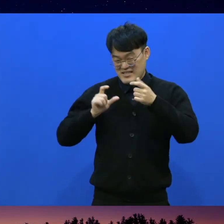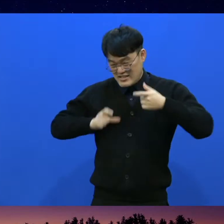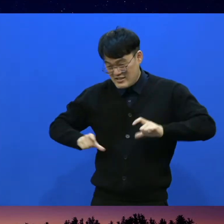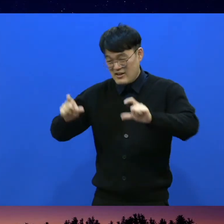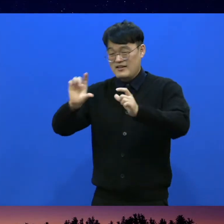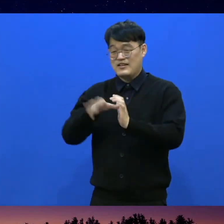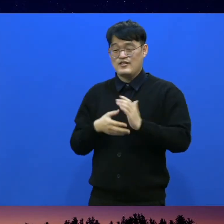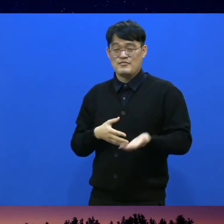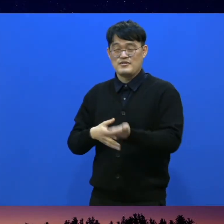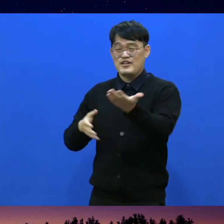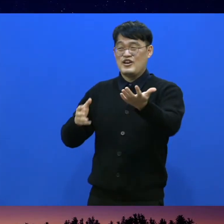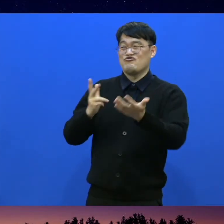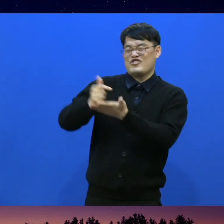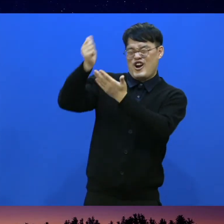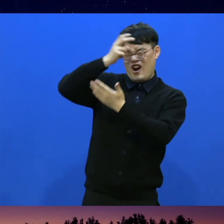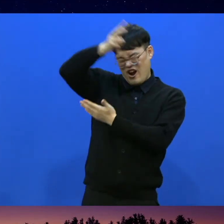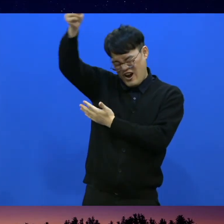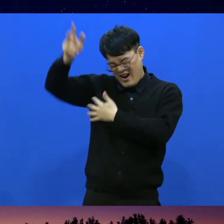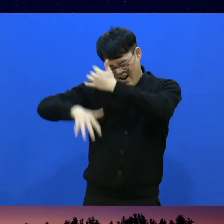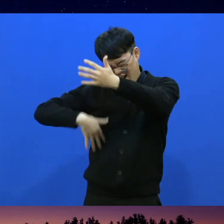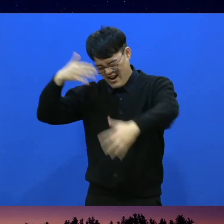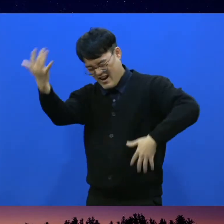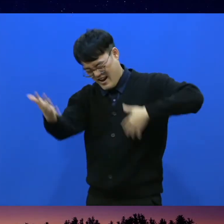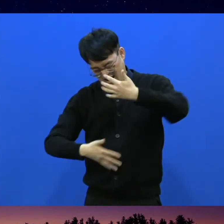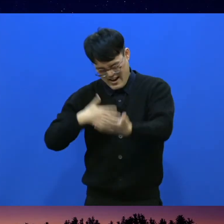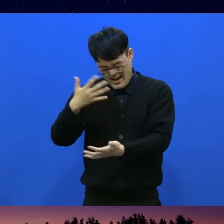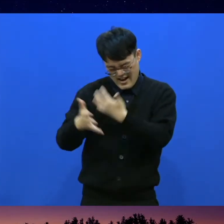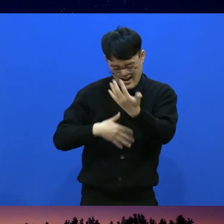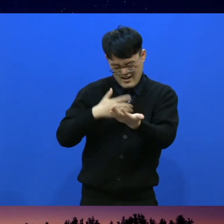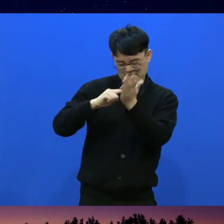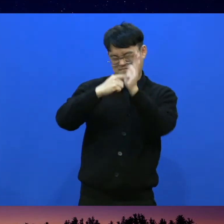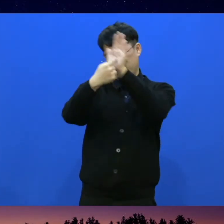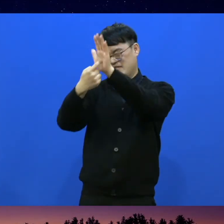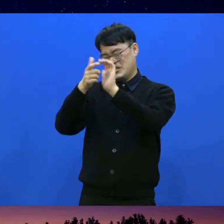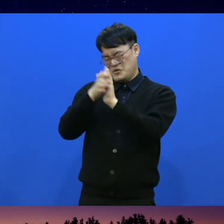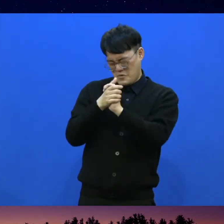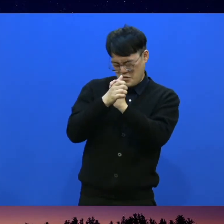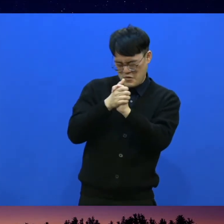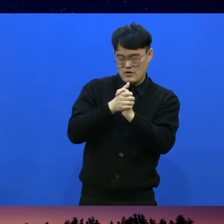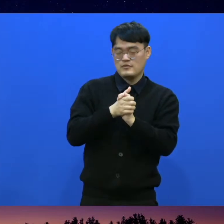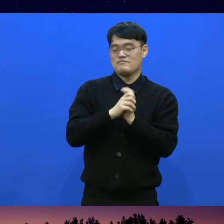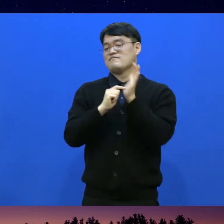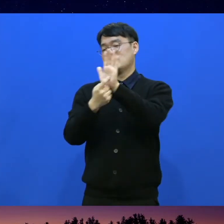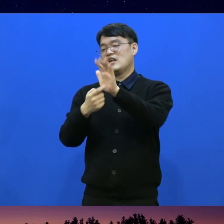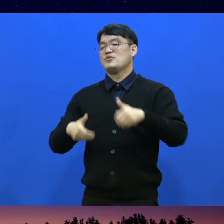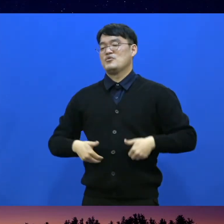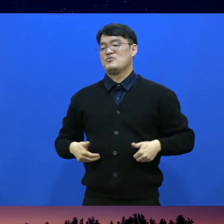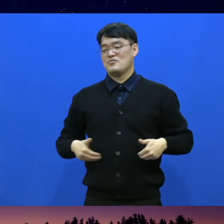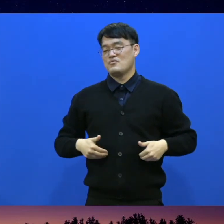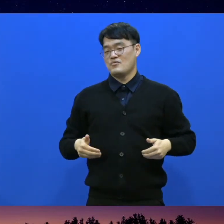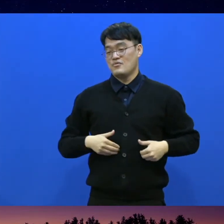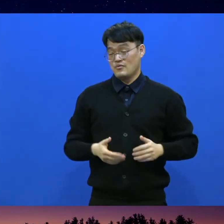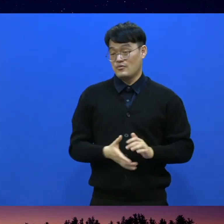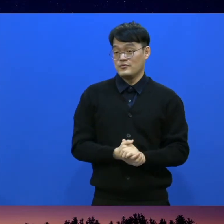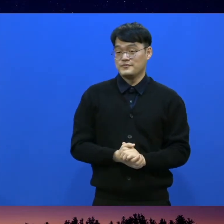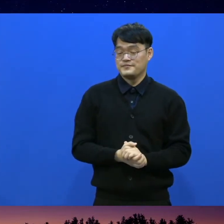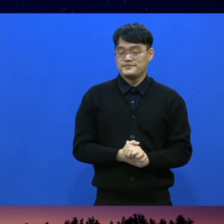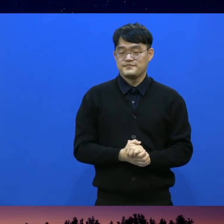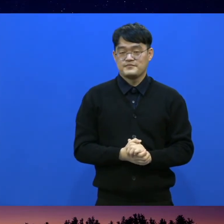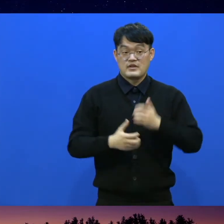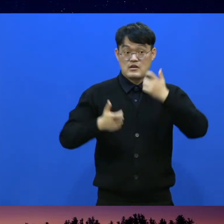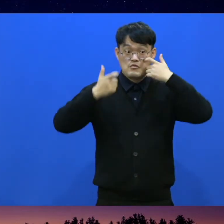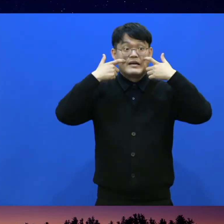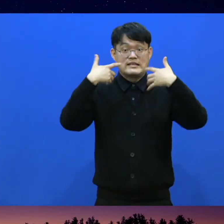소리를 그리고 기도할 때 여러분들이 어떻게 하는가 하면 기도의 소리가 귀에 들려야 돼요. 그래서